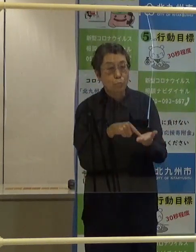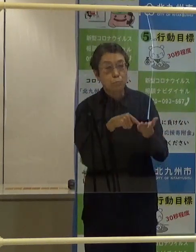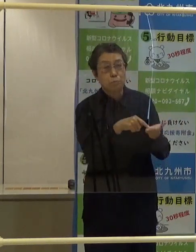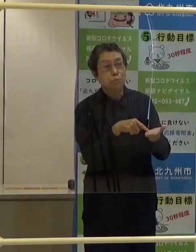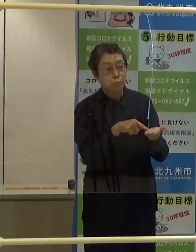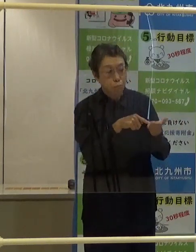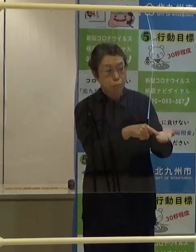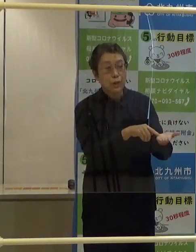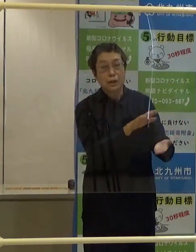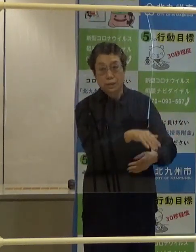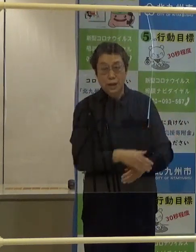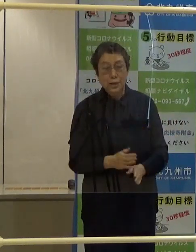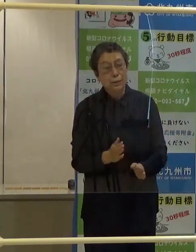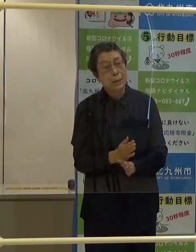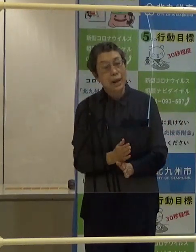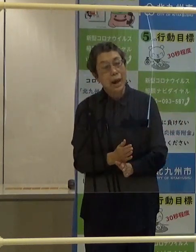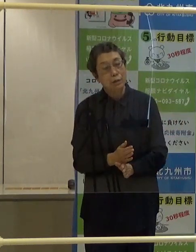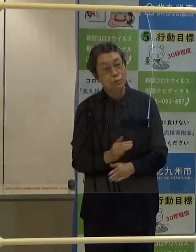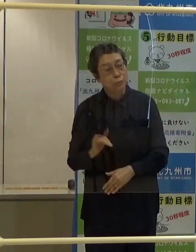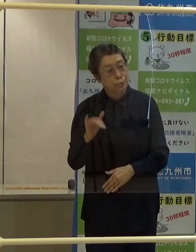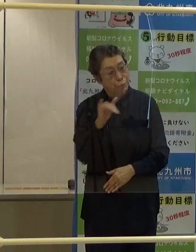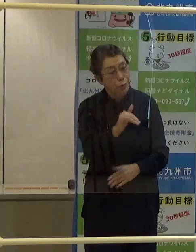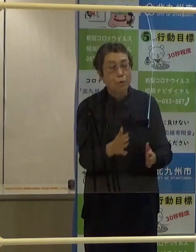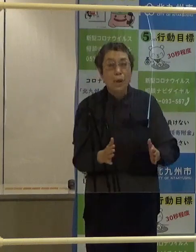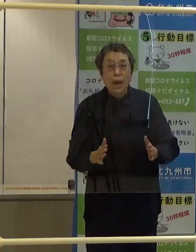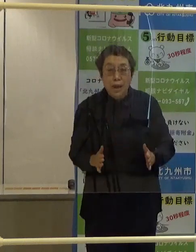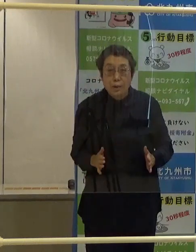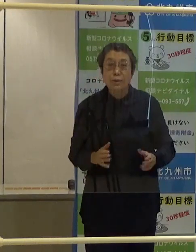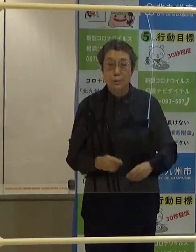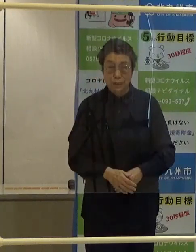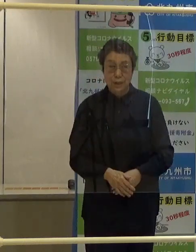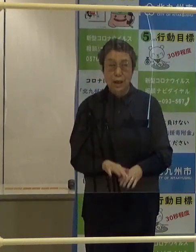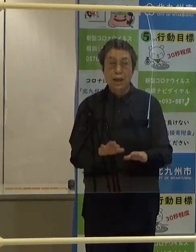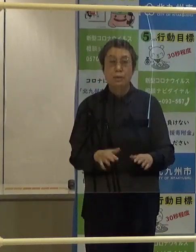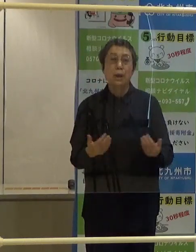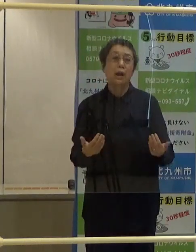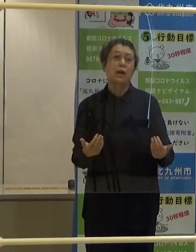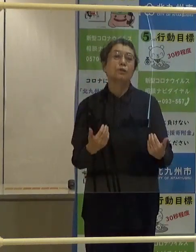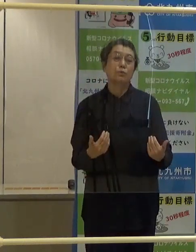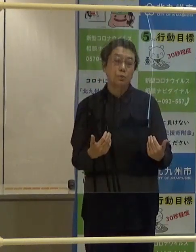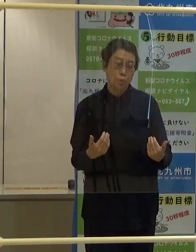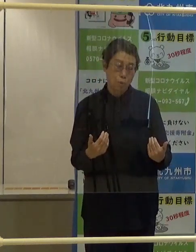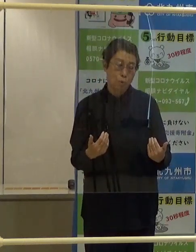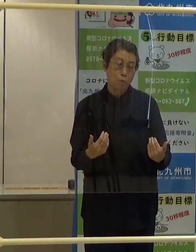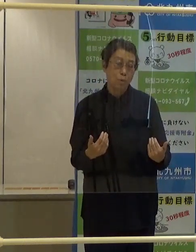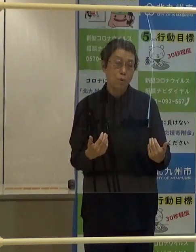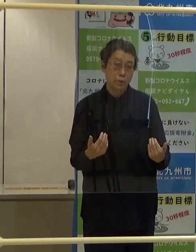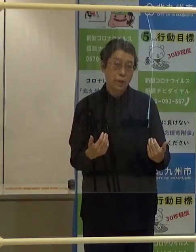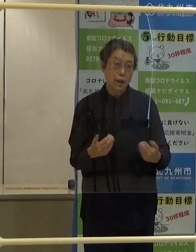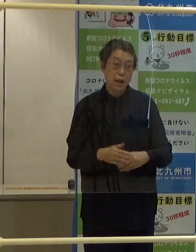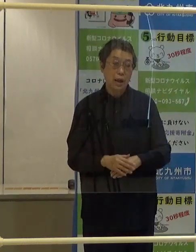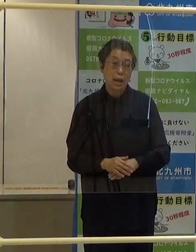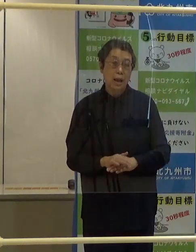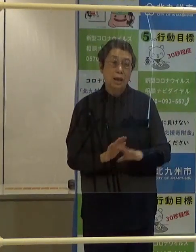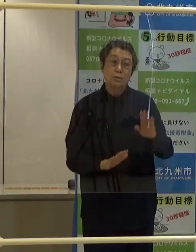ますけれども、今はですね、必要な状況については、それ